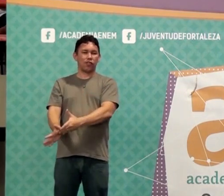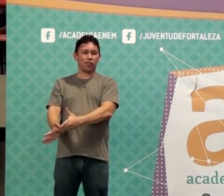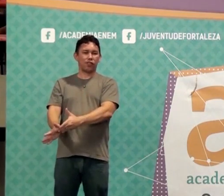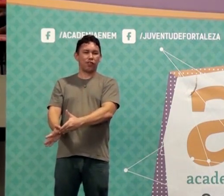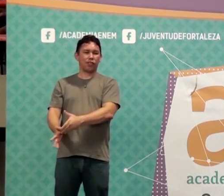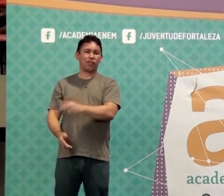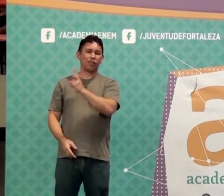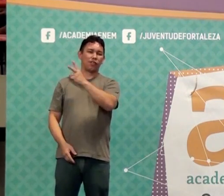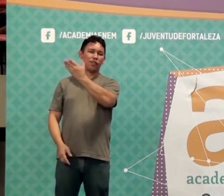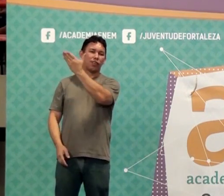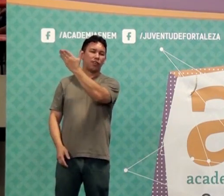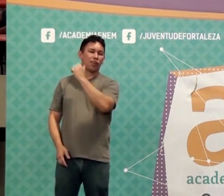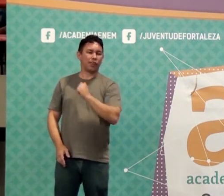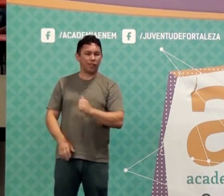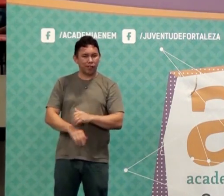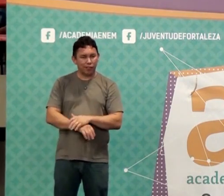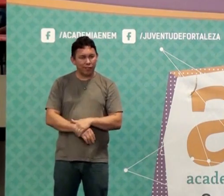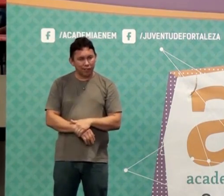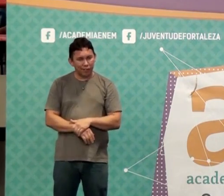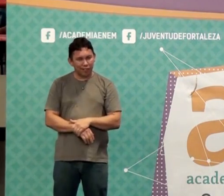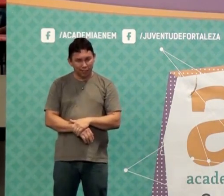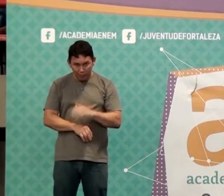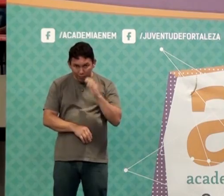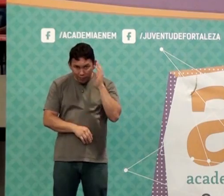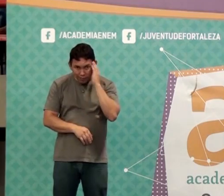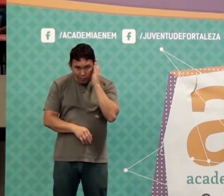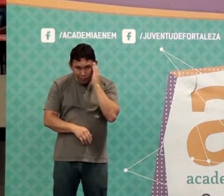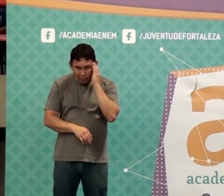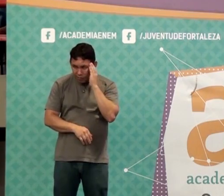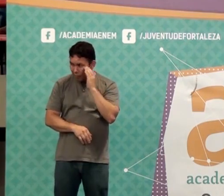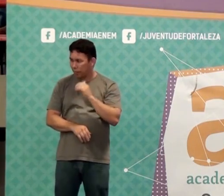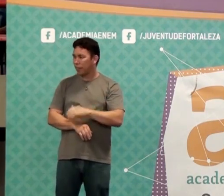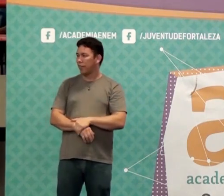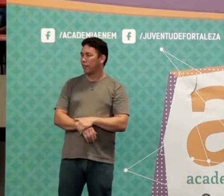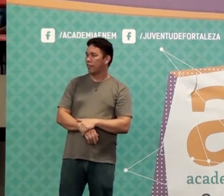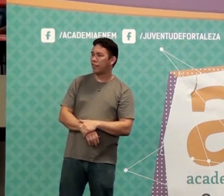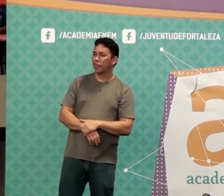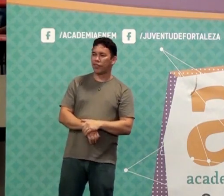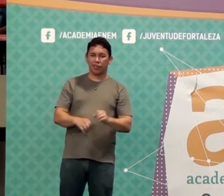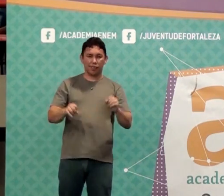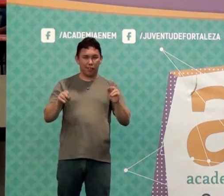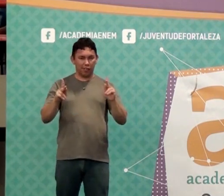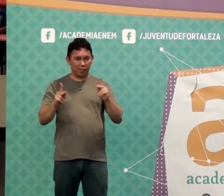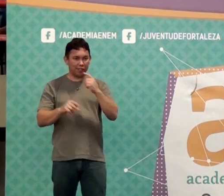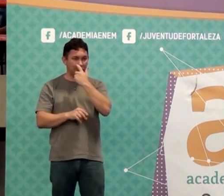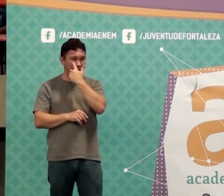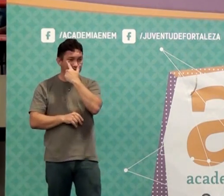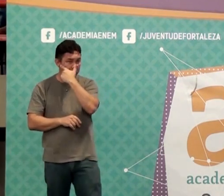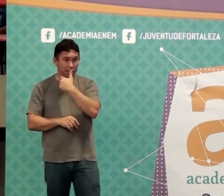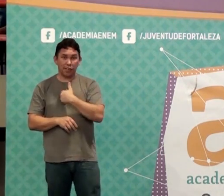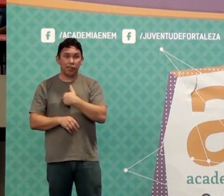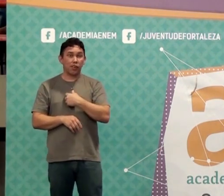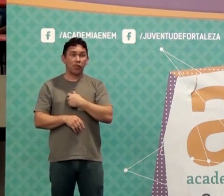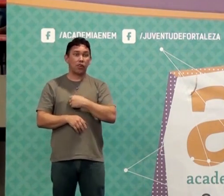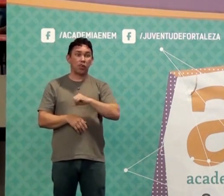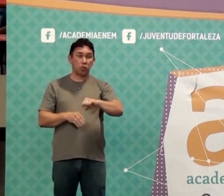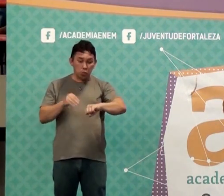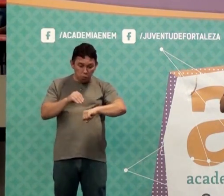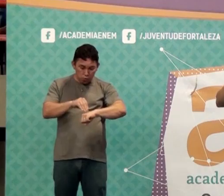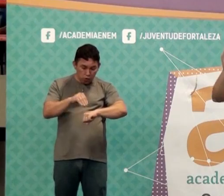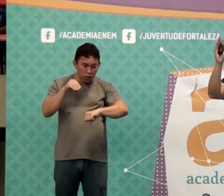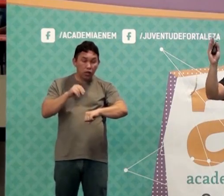dela. Talvez você nem saiba disso, mas a pessoa que beija a mão está dizendo que ela vai ser eternamente